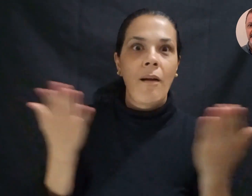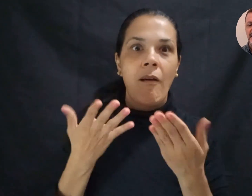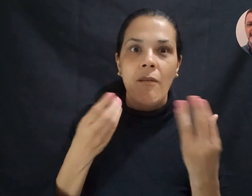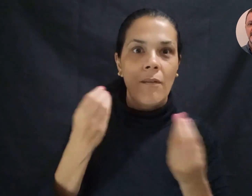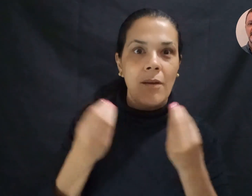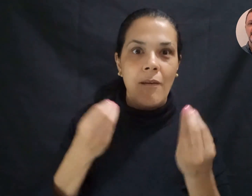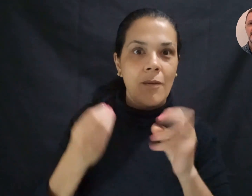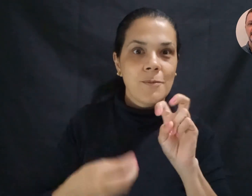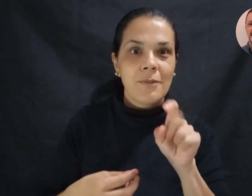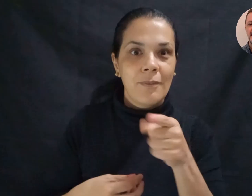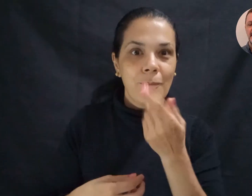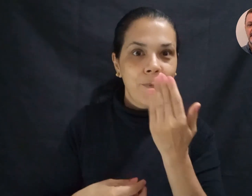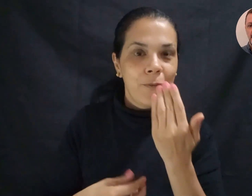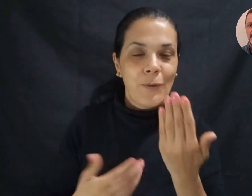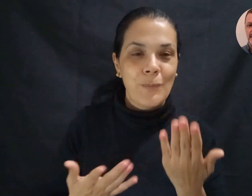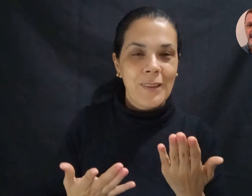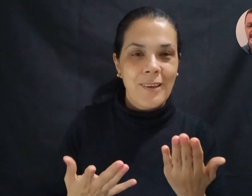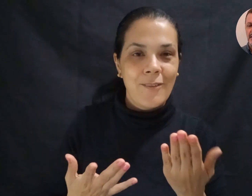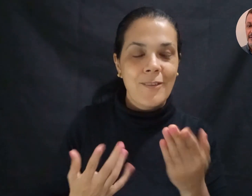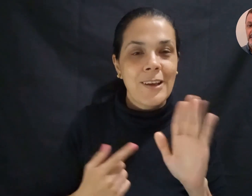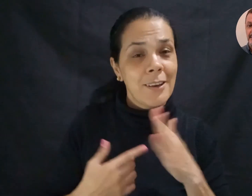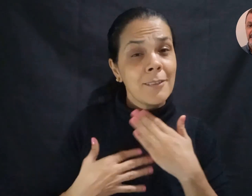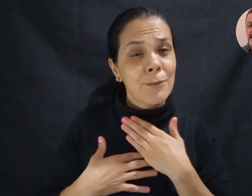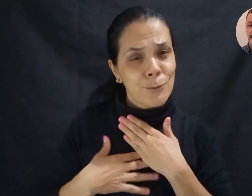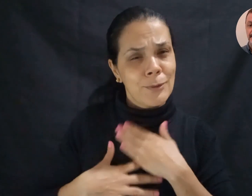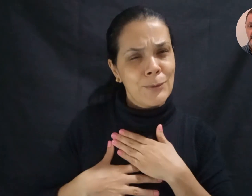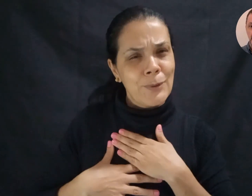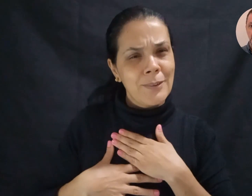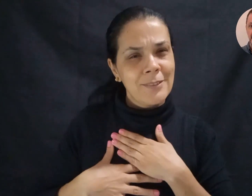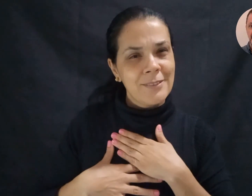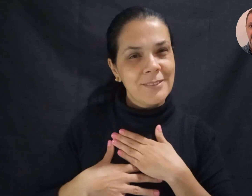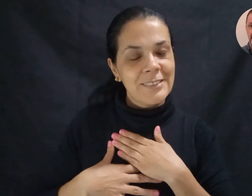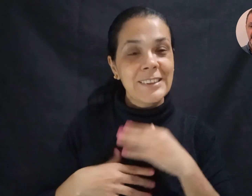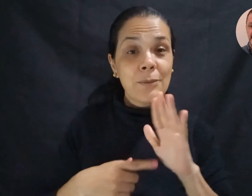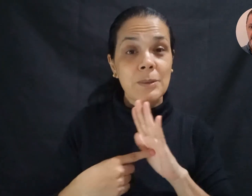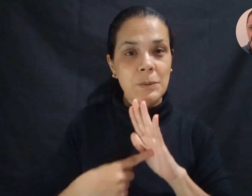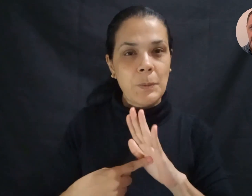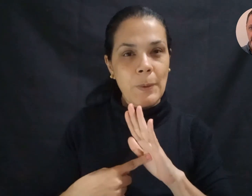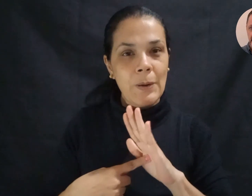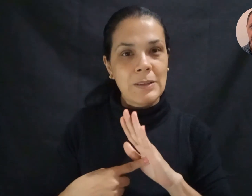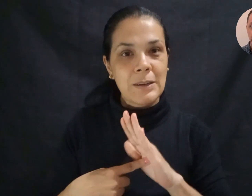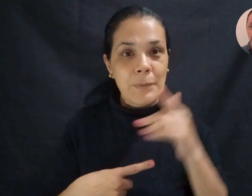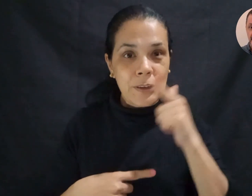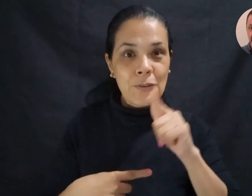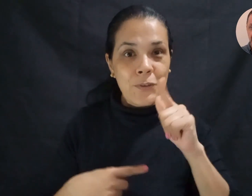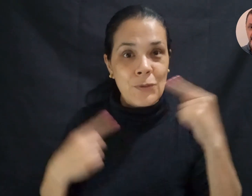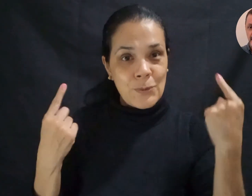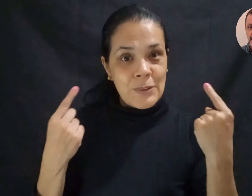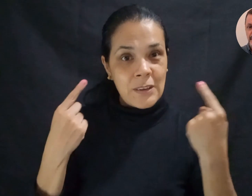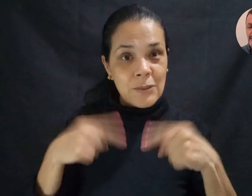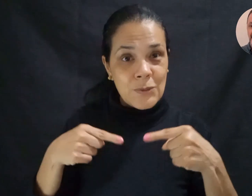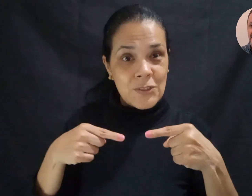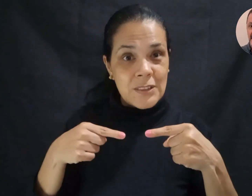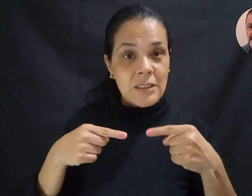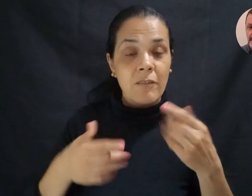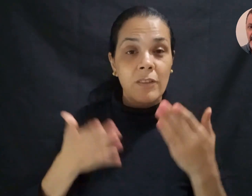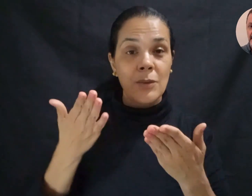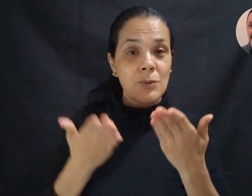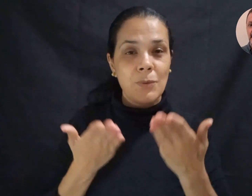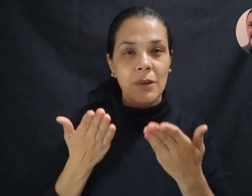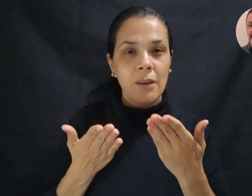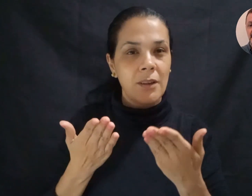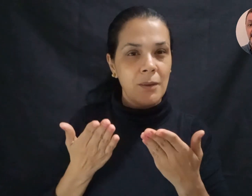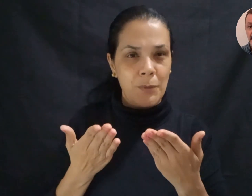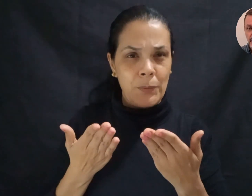Nessa passagem, ele demonstra que a tranquilidade é fundamental, inclusive para que nós possamos lidar com os desafios de uma forma mais